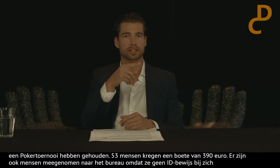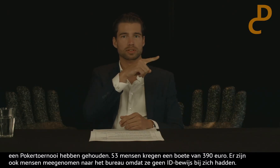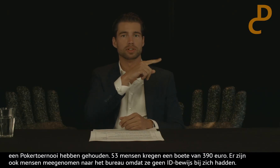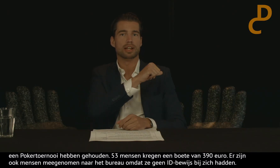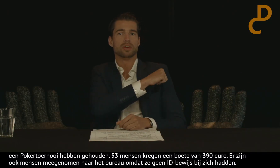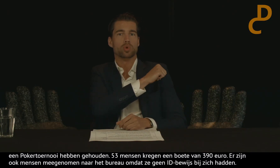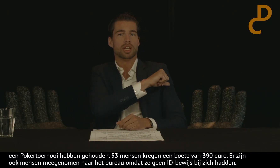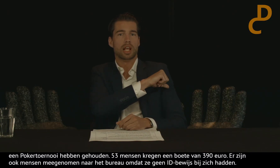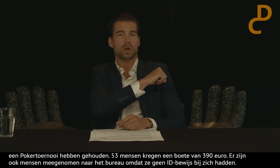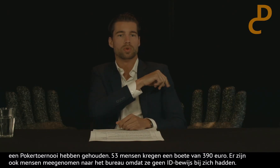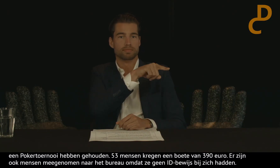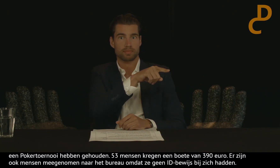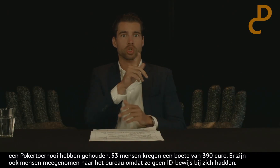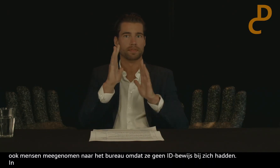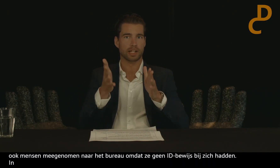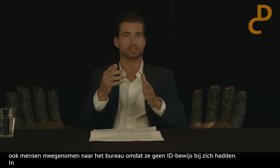In Brazilië, in Rio de Janeiro,